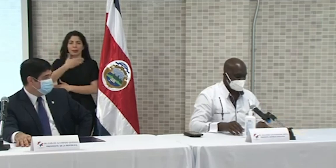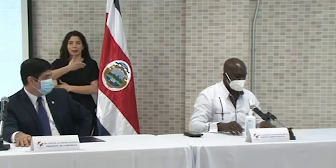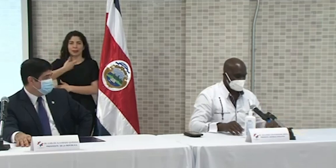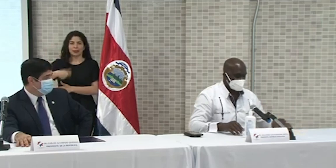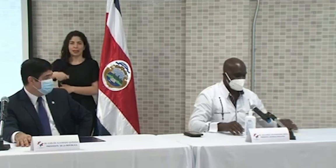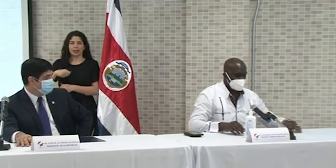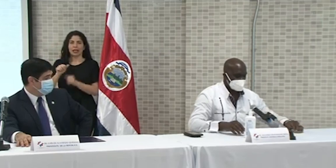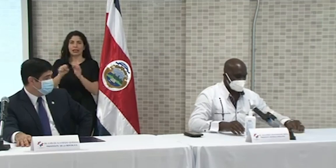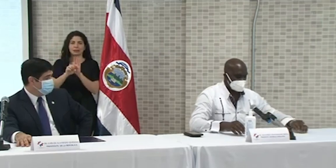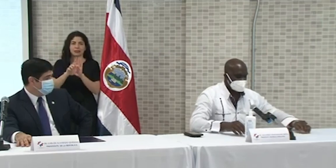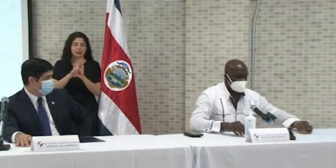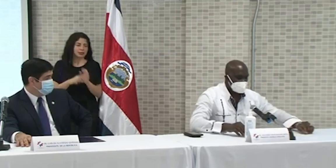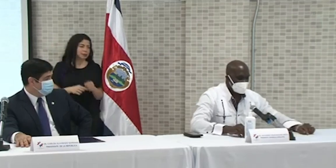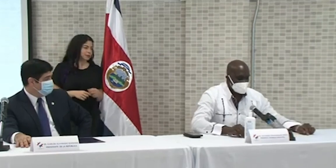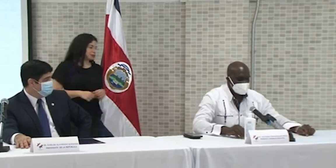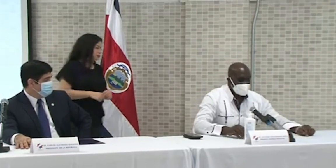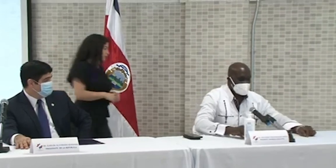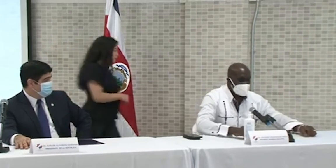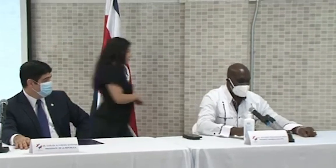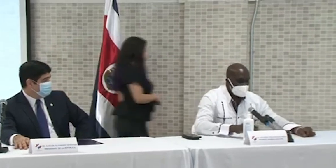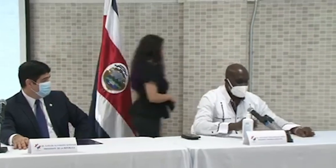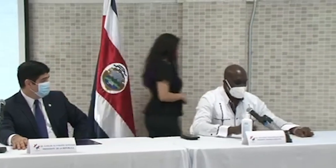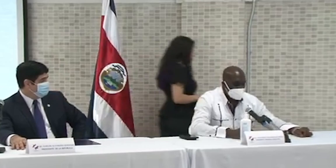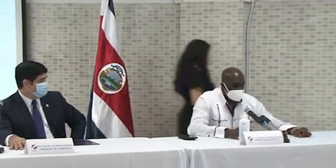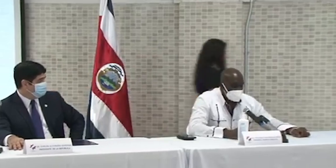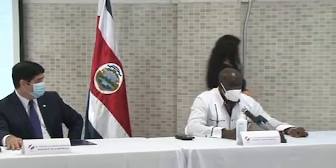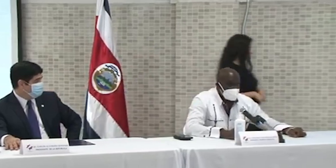a la Asamblea Legislativa.